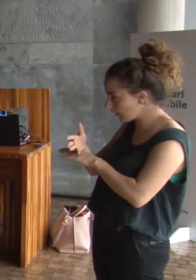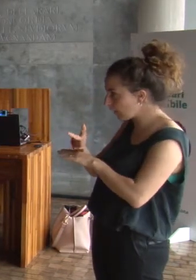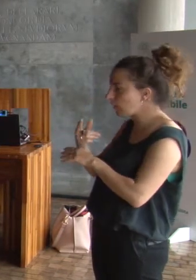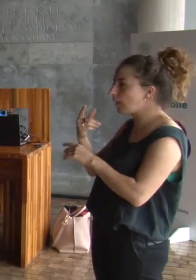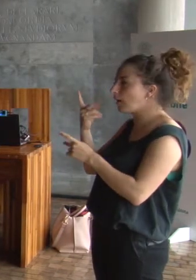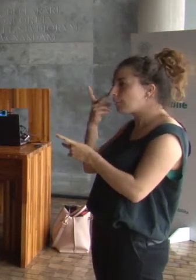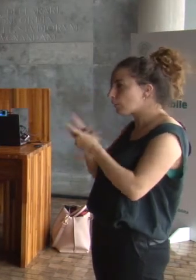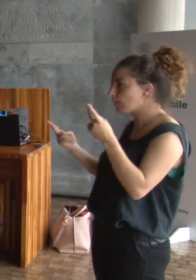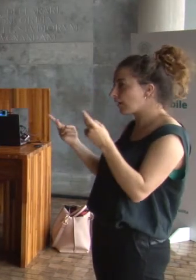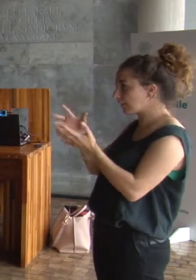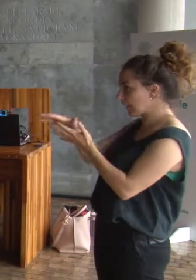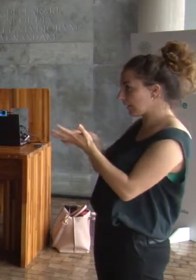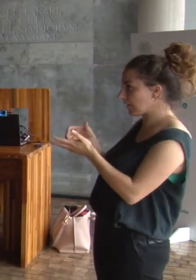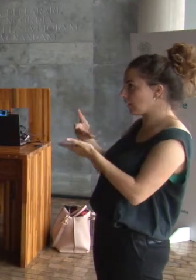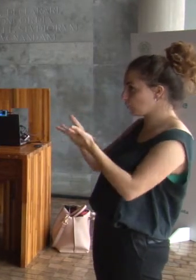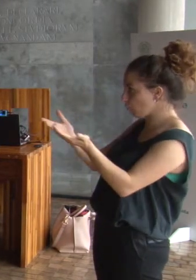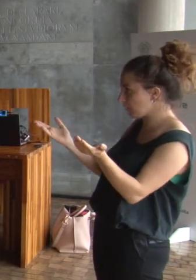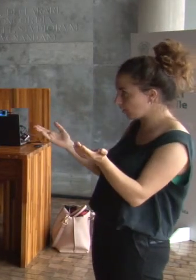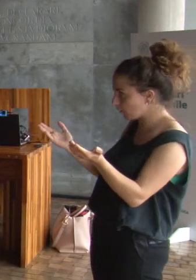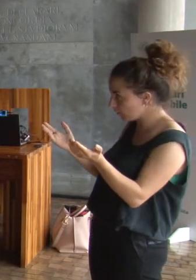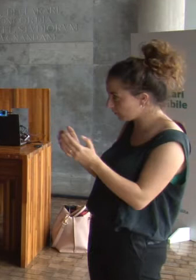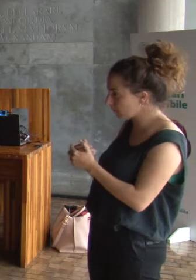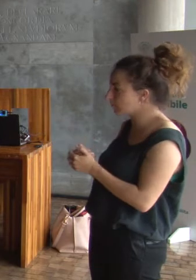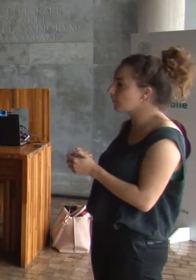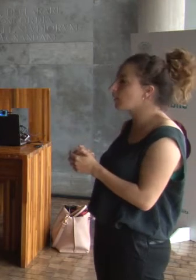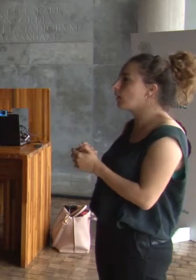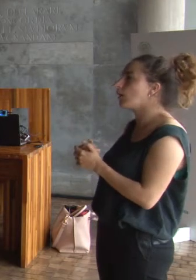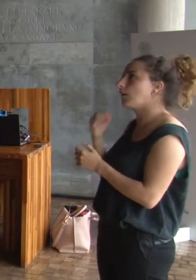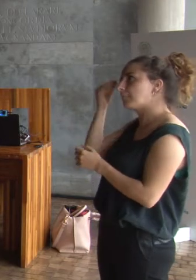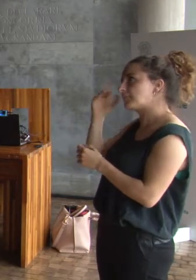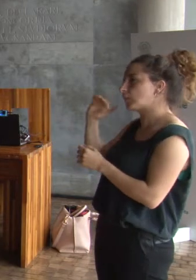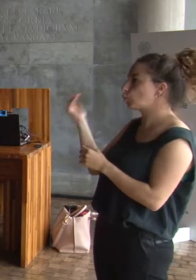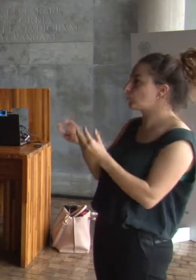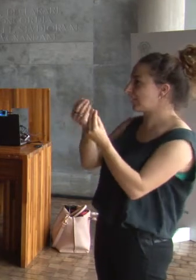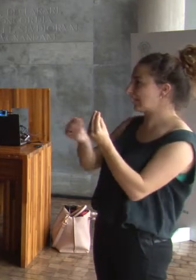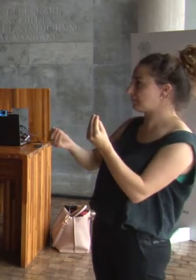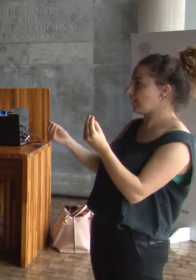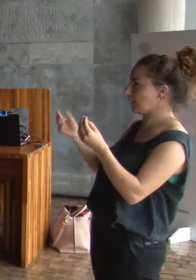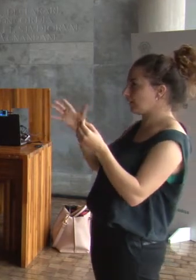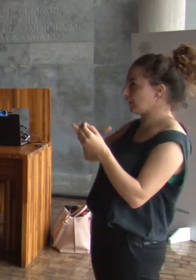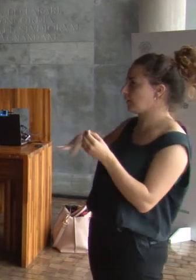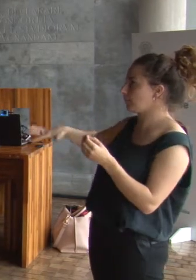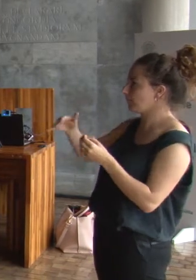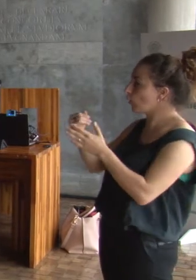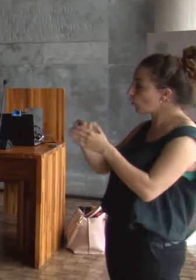audience, and consider all aspects of the environment. And this is the last slide.